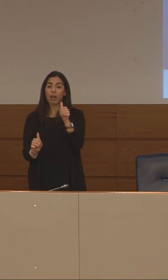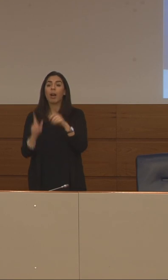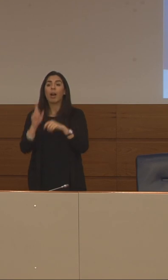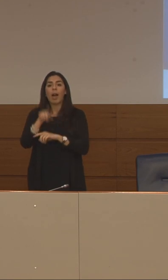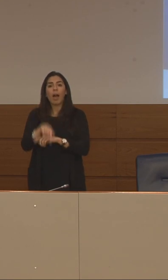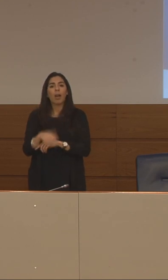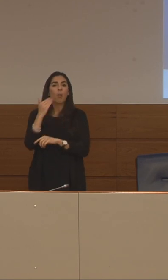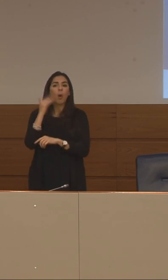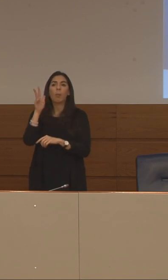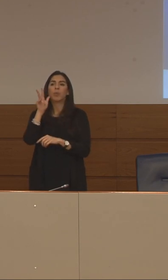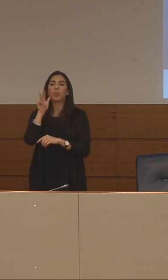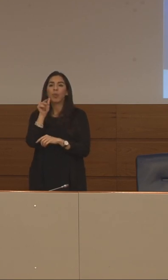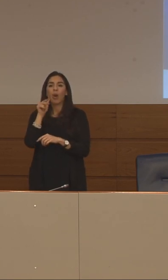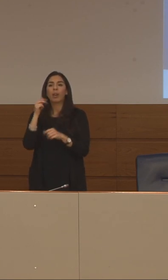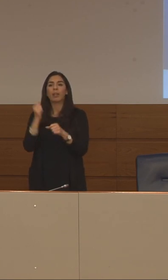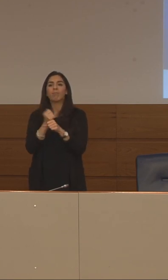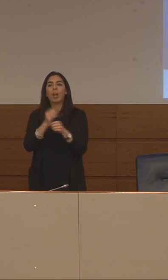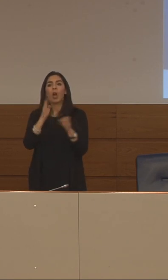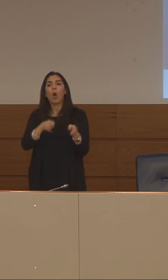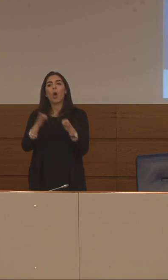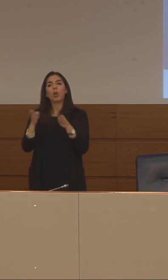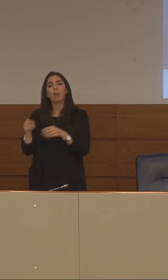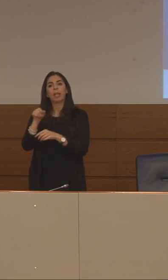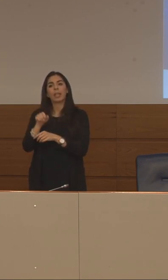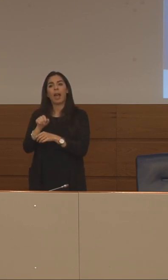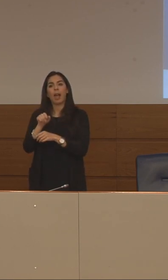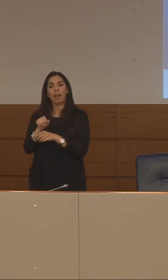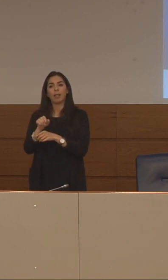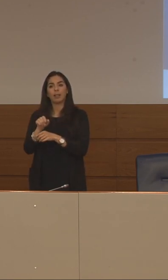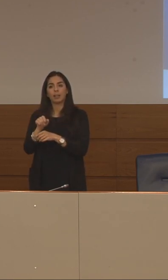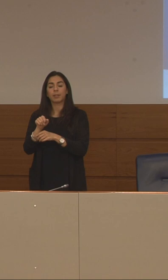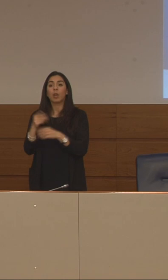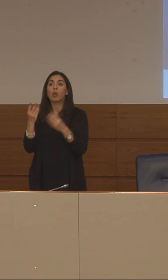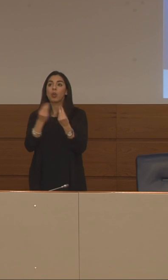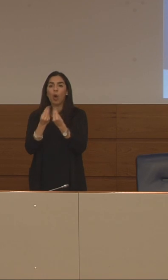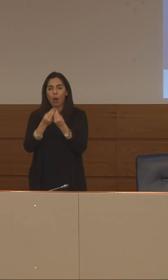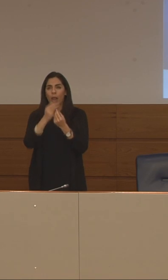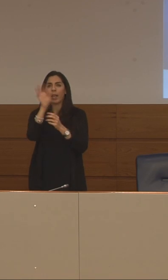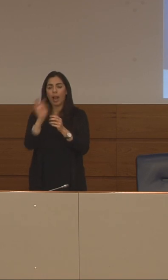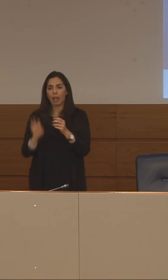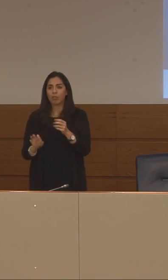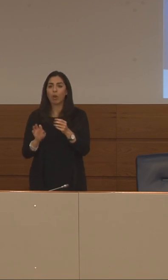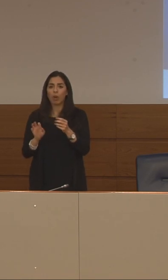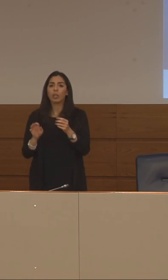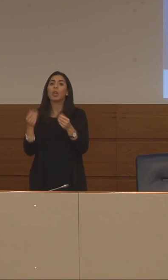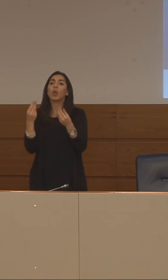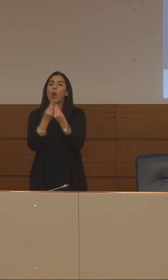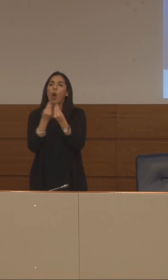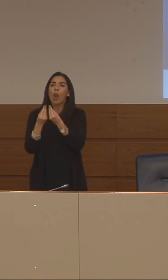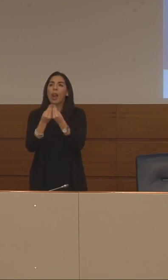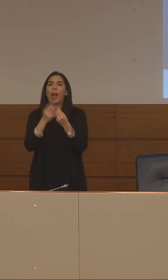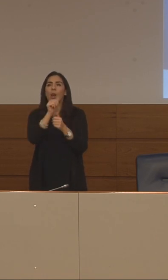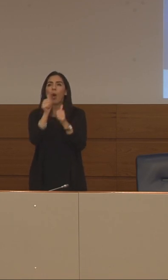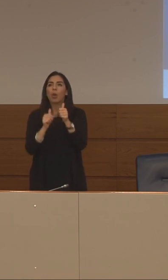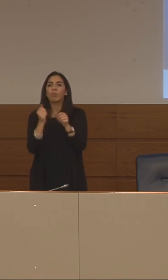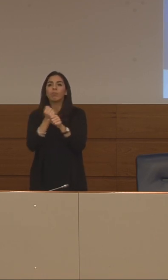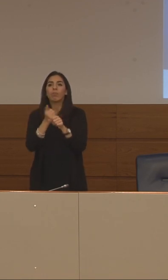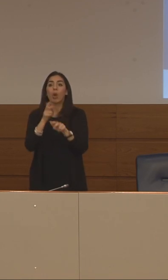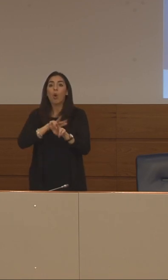del personale sanitario degli ospedali dei colleghi delle regioni dei colleghi dei comuni che